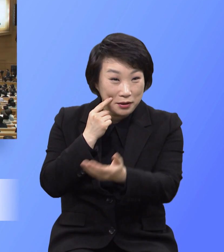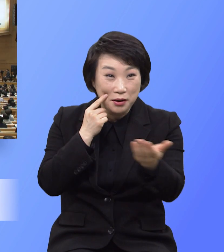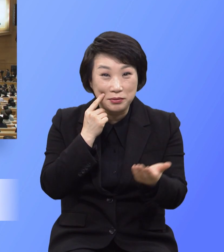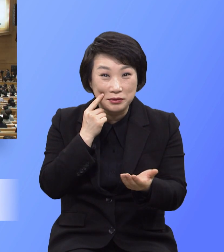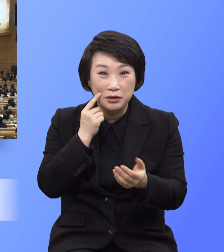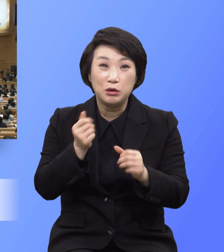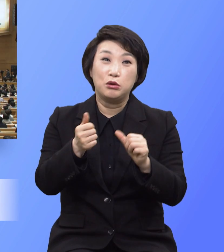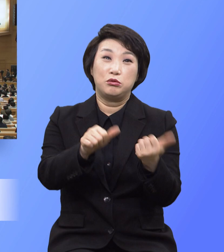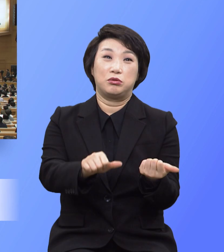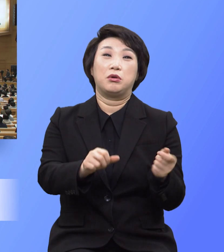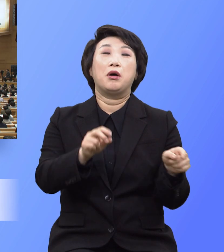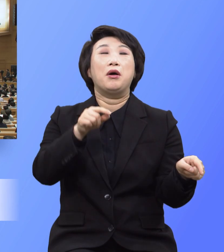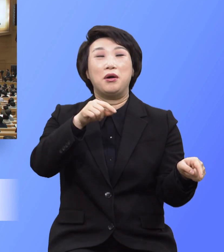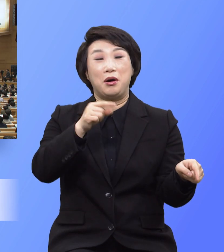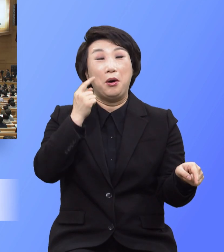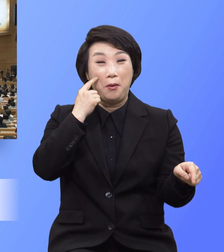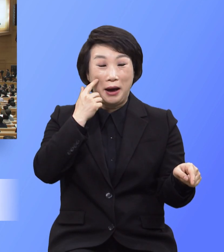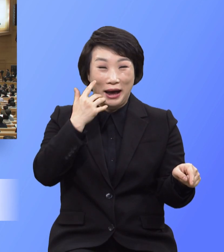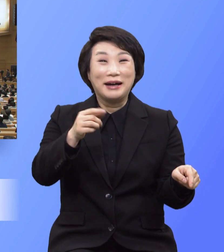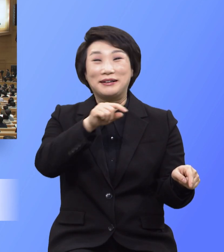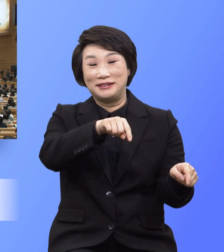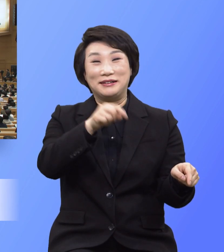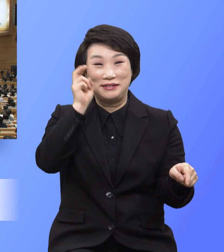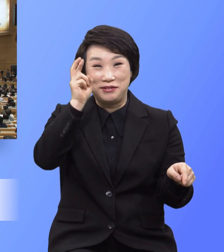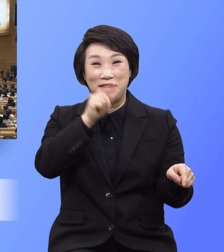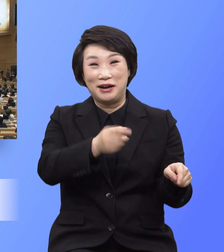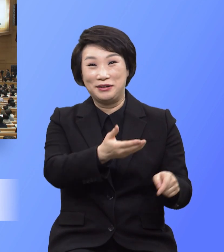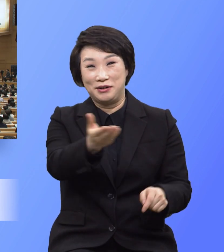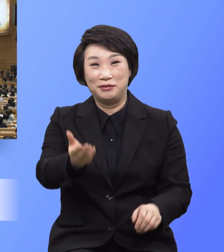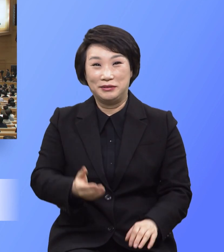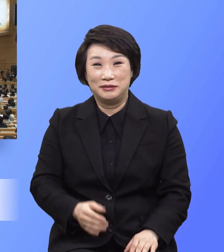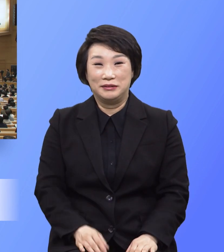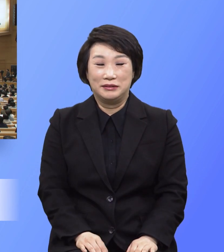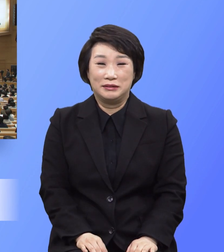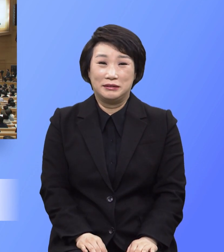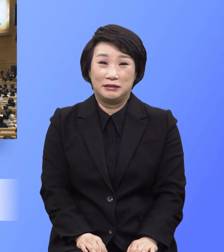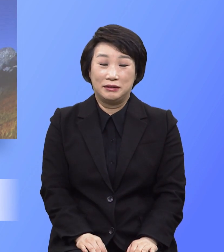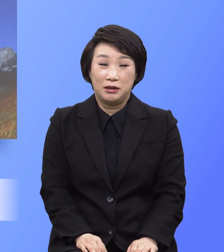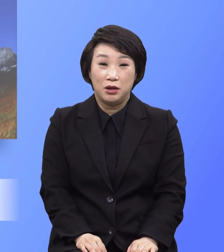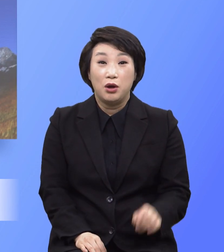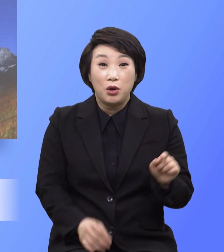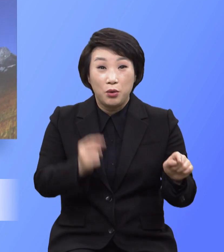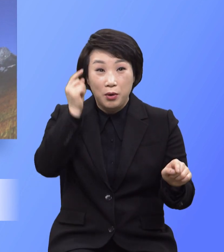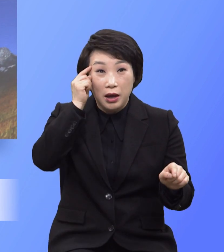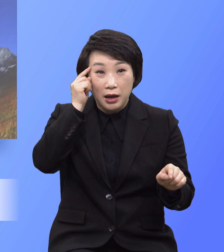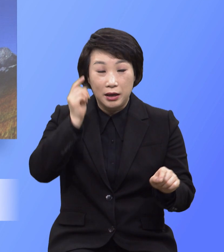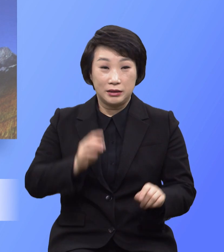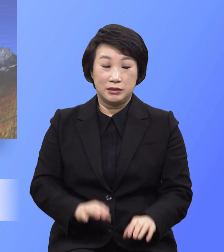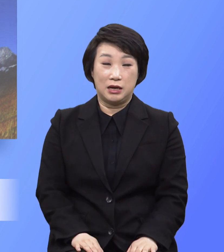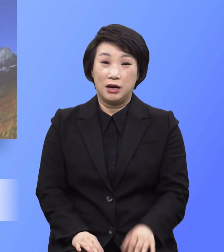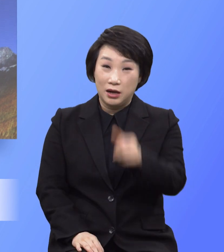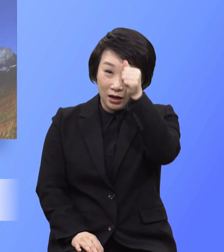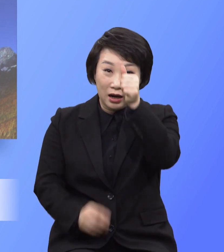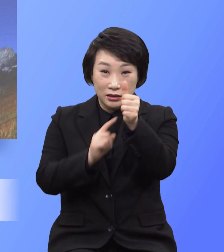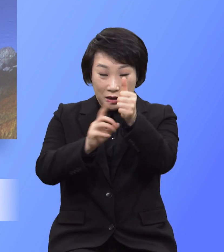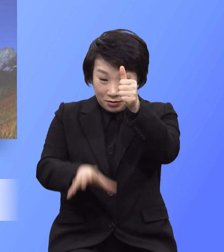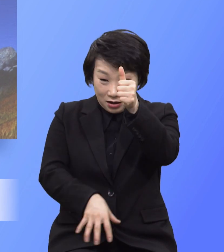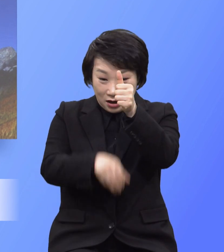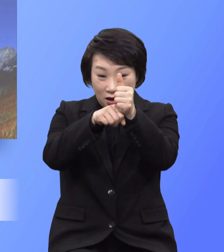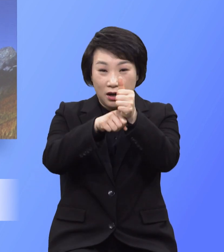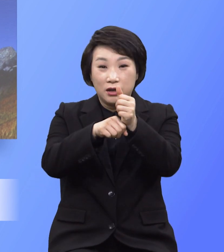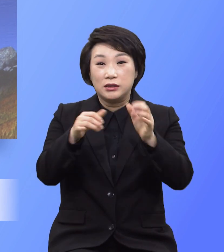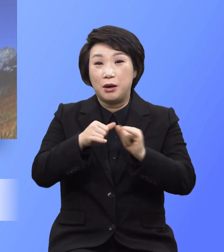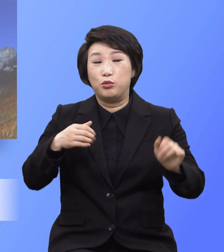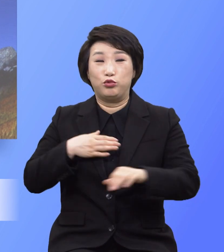반드시 죽어요. 왜? 아담 안에